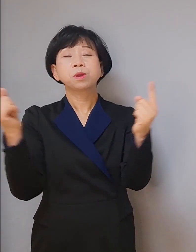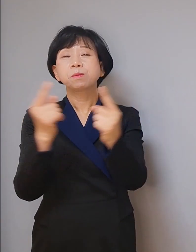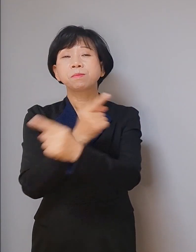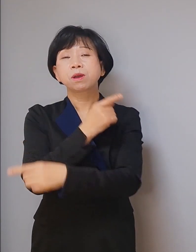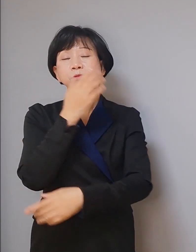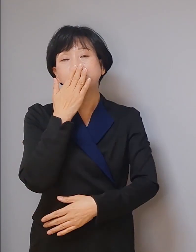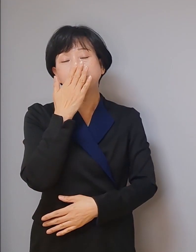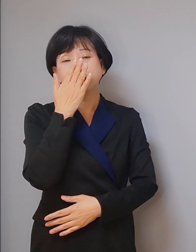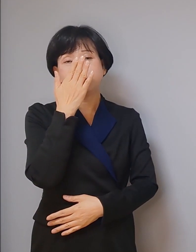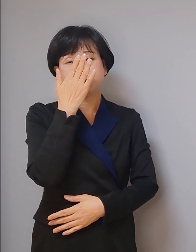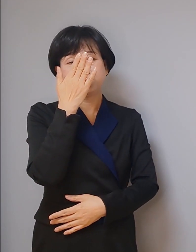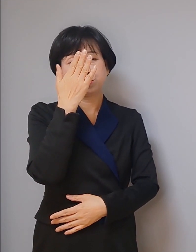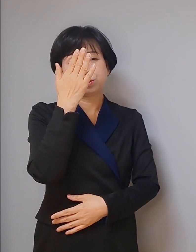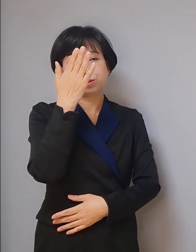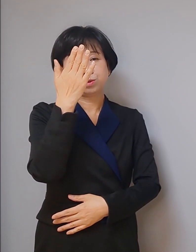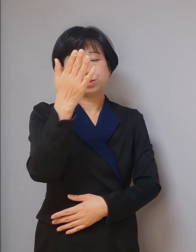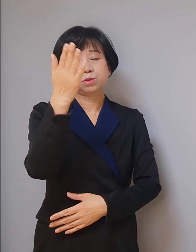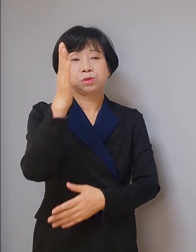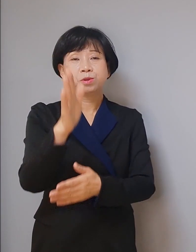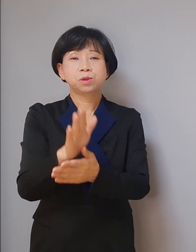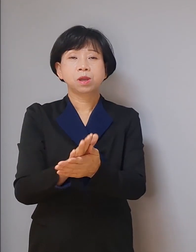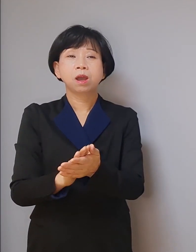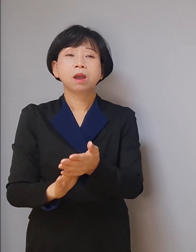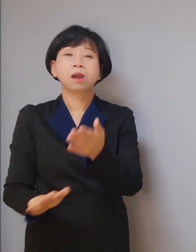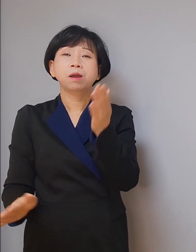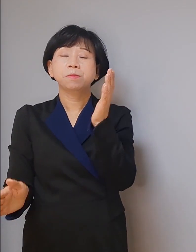누구와도 바꿀 수